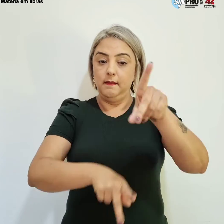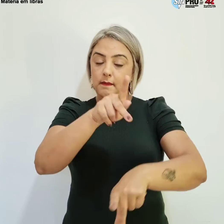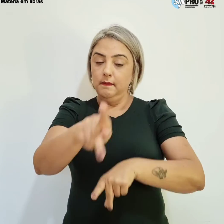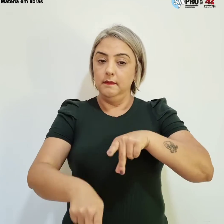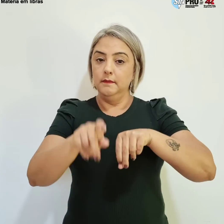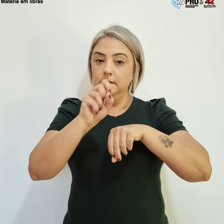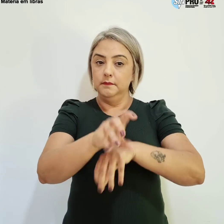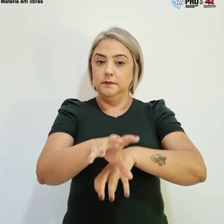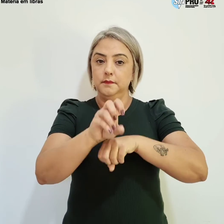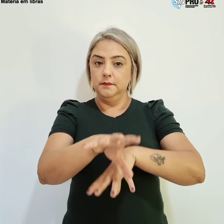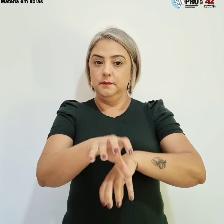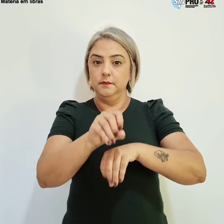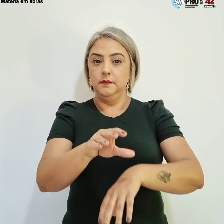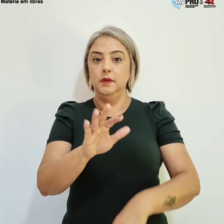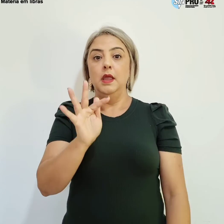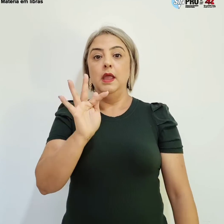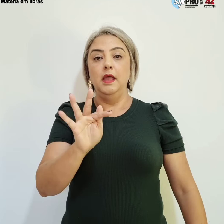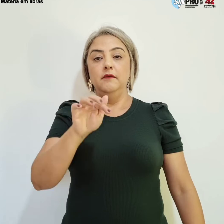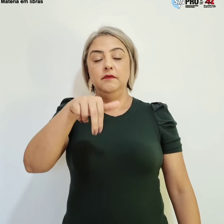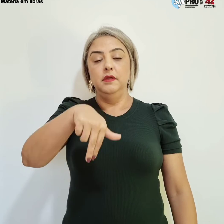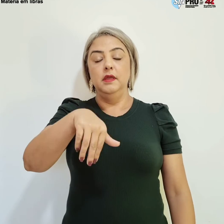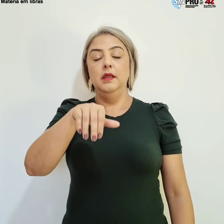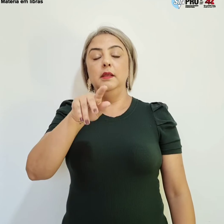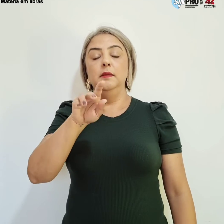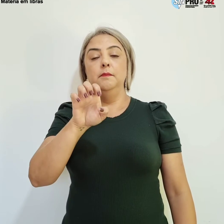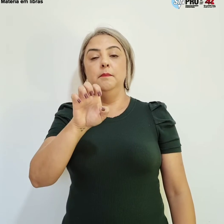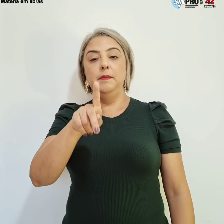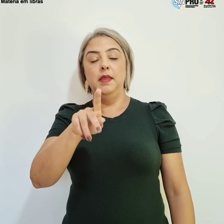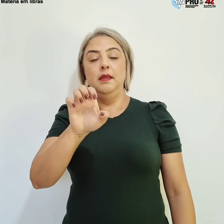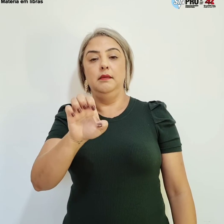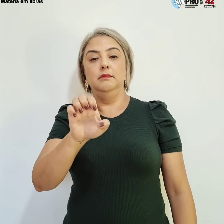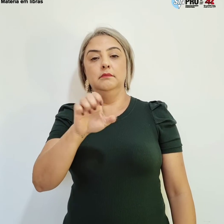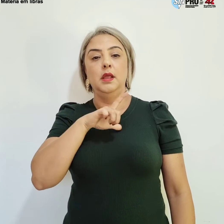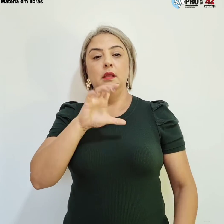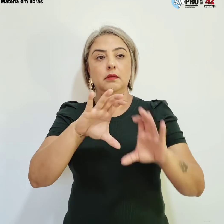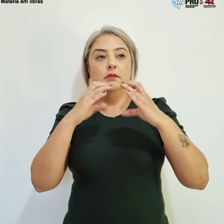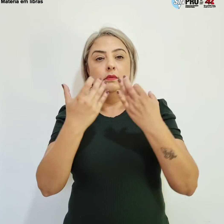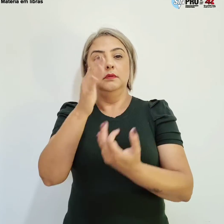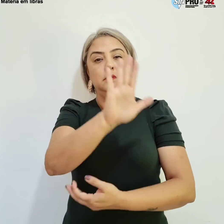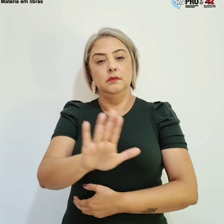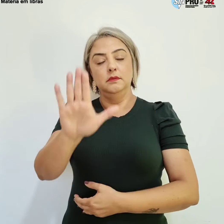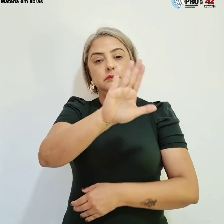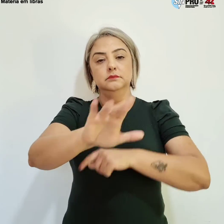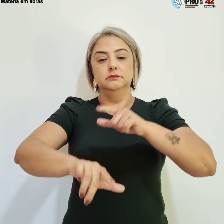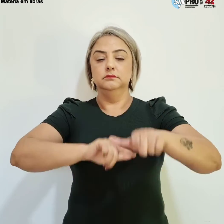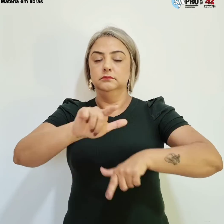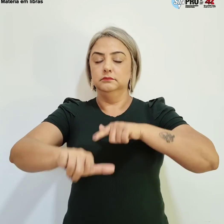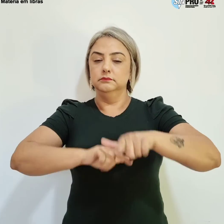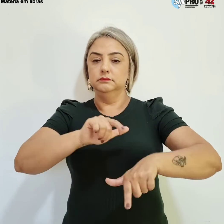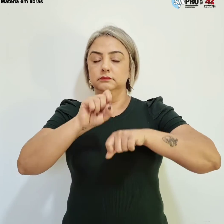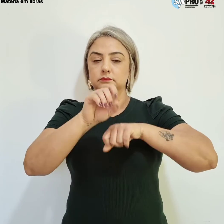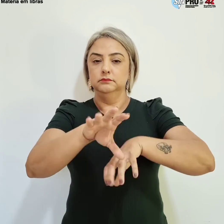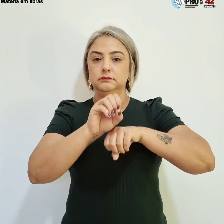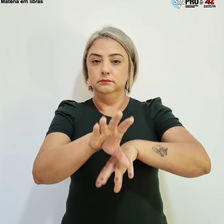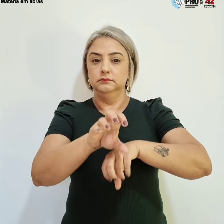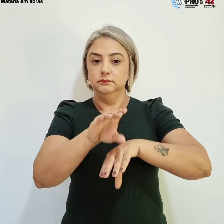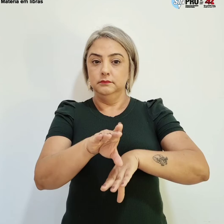Educação, FNPE, a Confederação Nacional dos Trabalhadores em Educação,